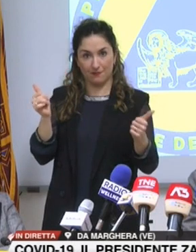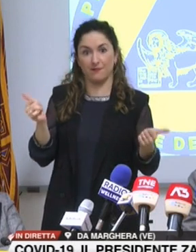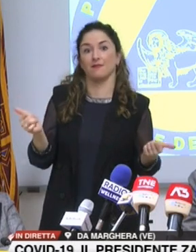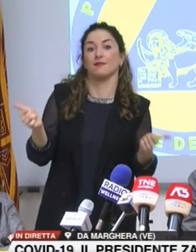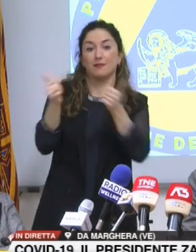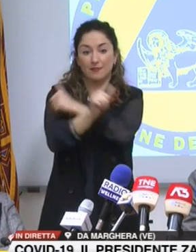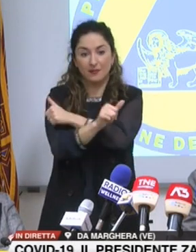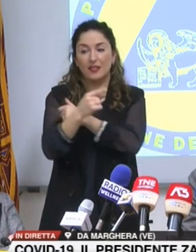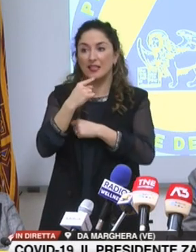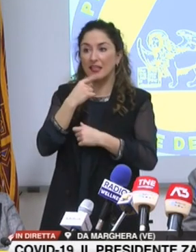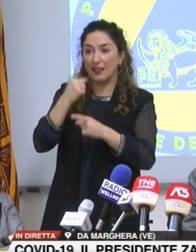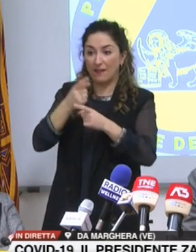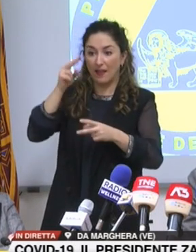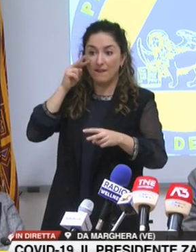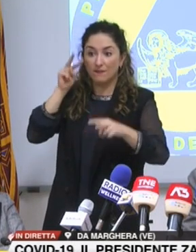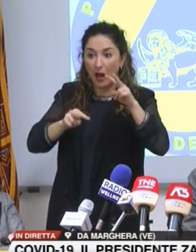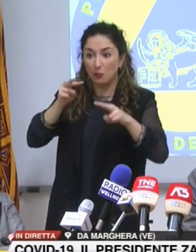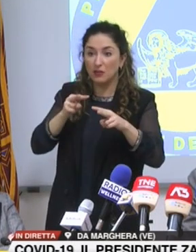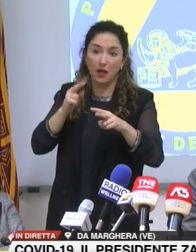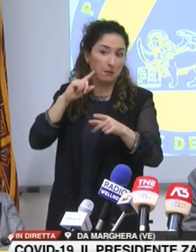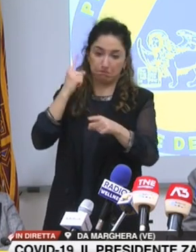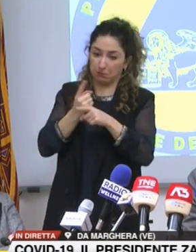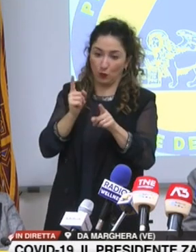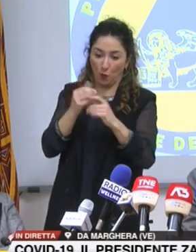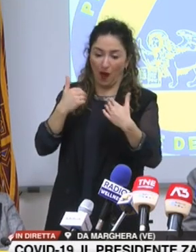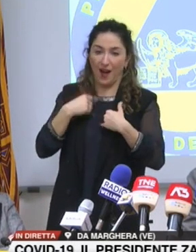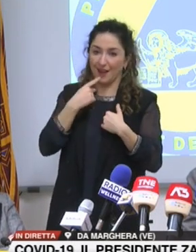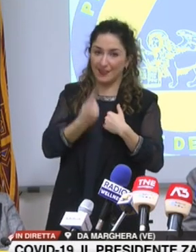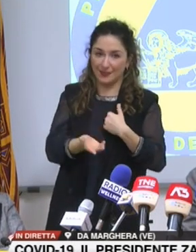uno che deve esprimere una valutazione, farebbe la stessa considerazione.